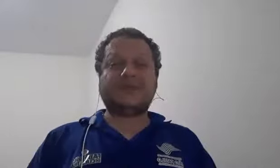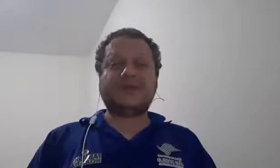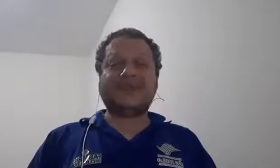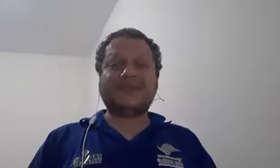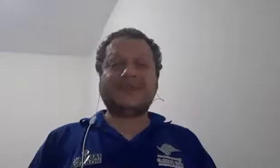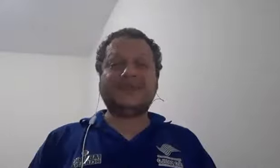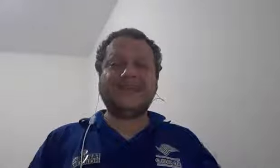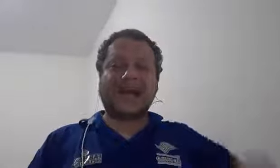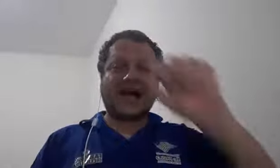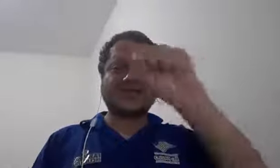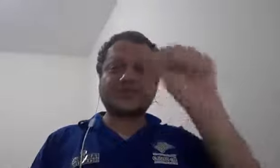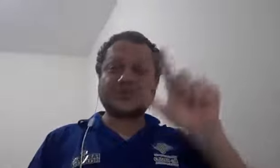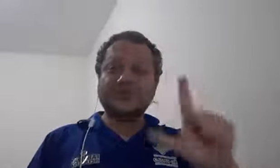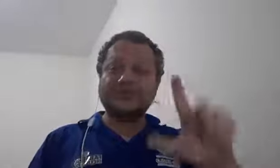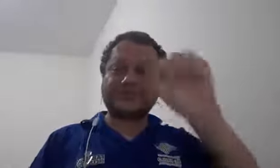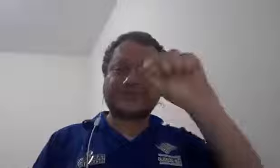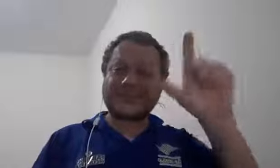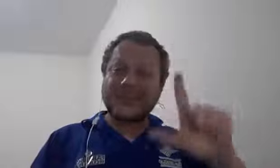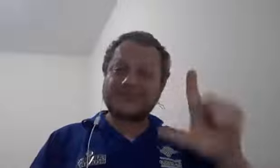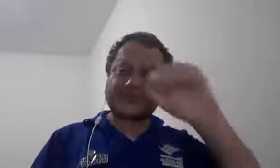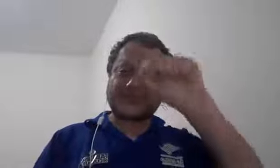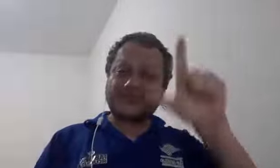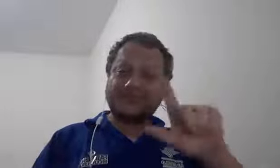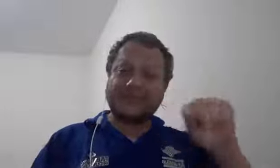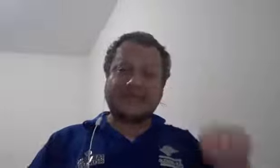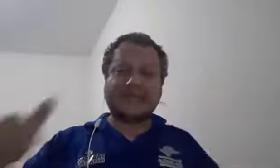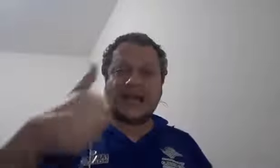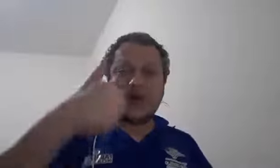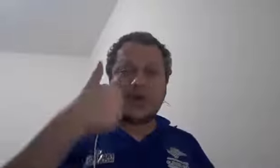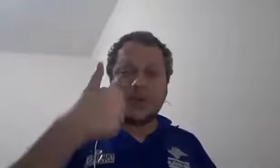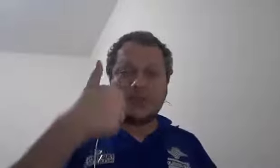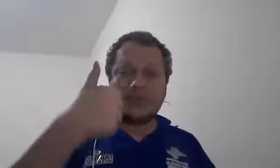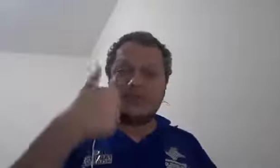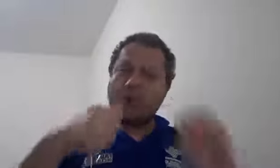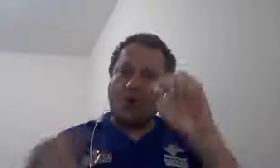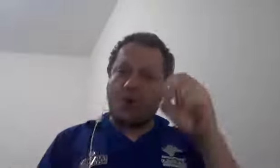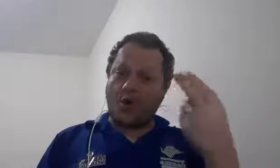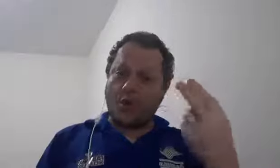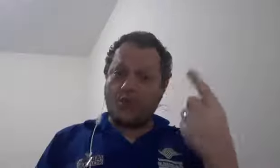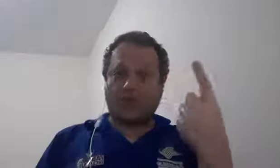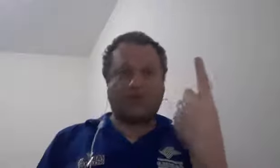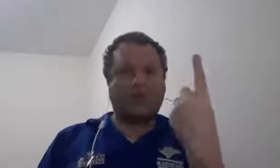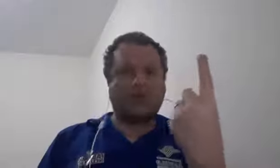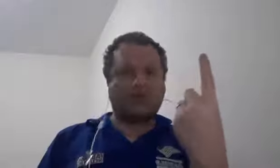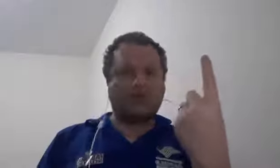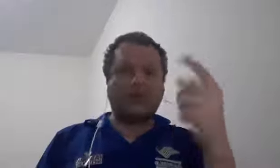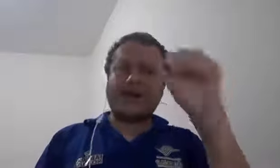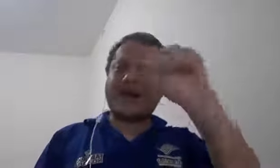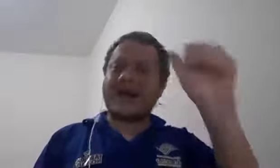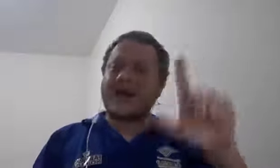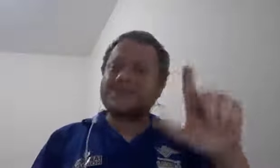primeira linha, linha azul. Azul. Linha 1. Ou 1. Azul.